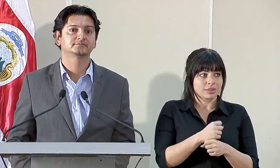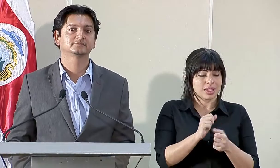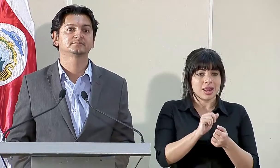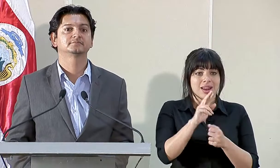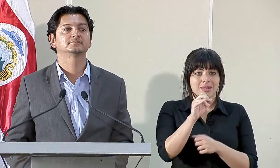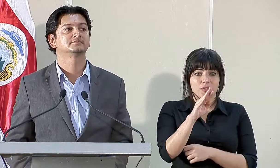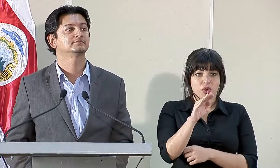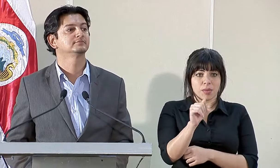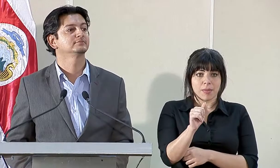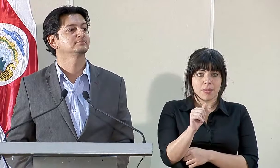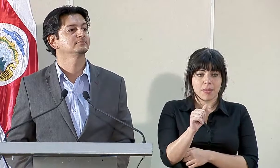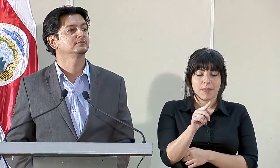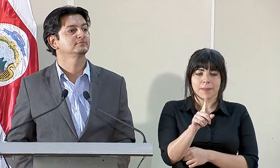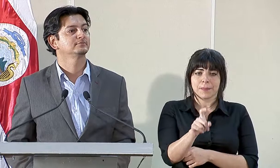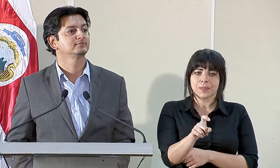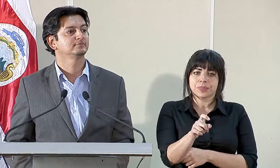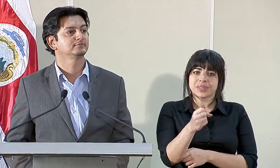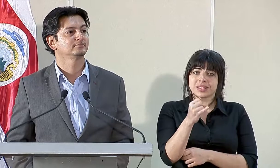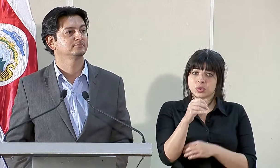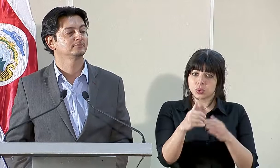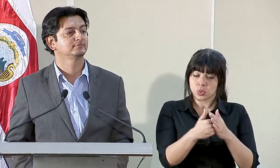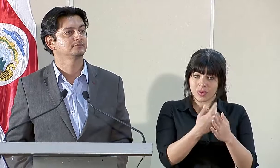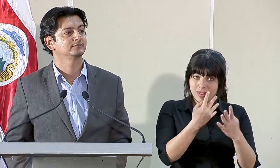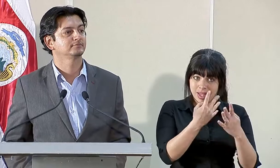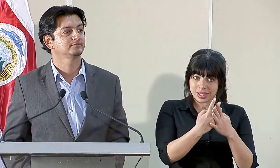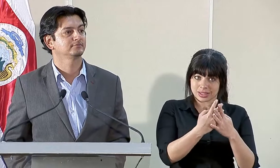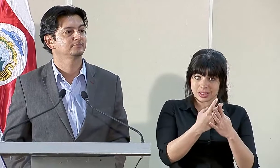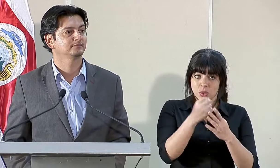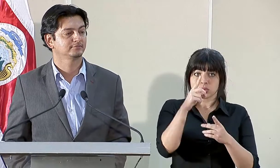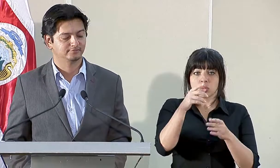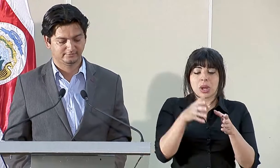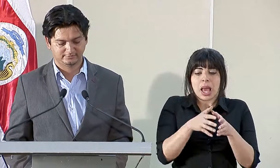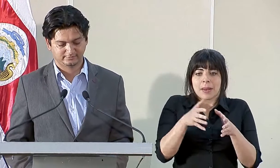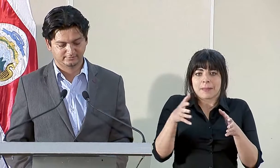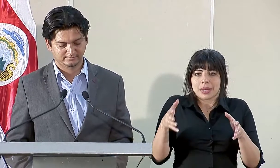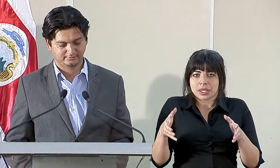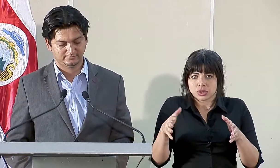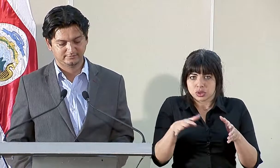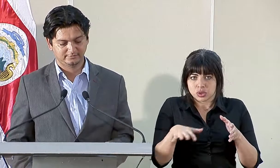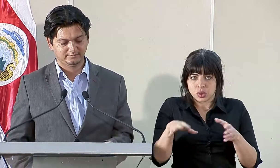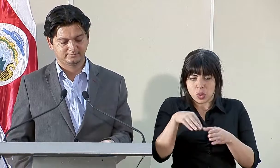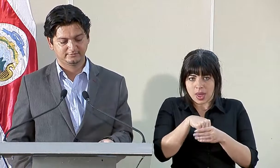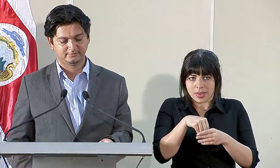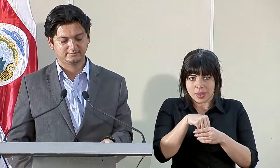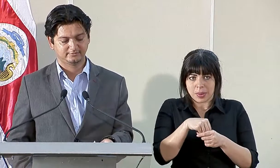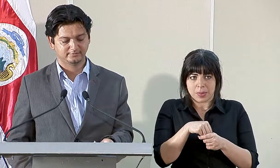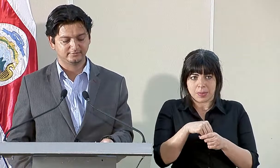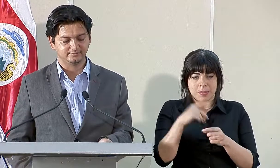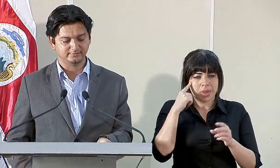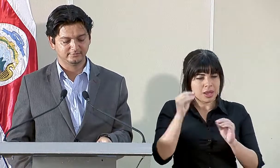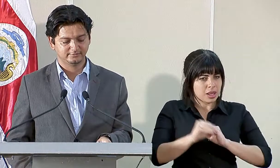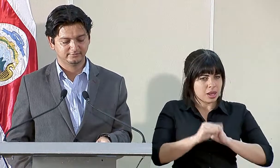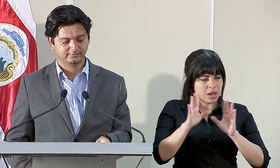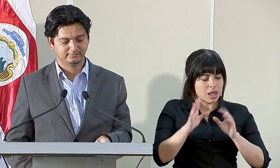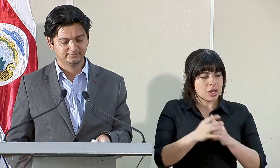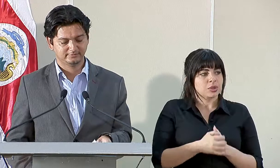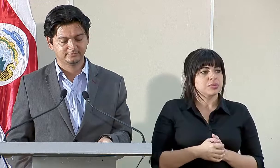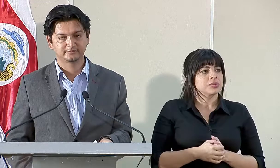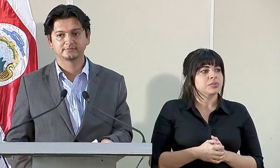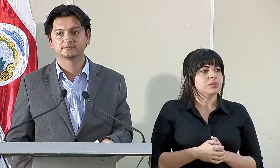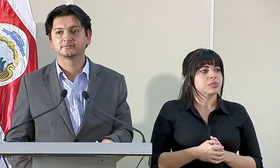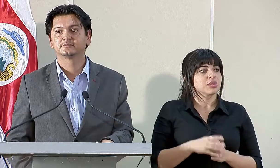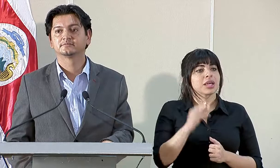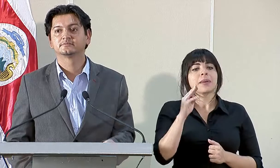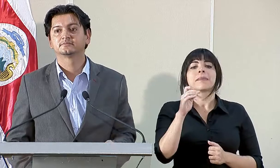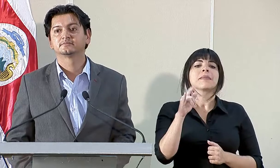reforma, preguntarle si es una nueva cárcel o es una ampliación, lo que se quiere hacer allá adentro, para dejarlo bien claro. Y